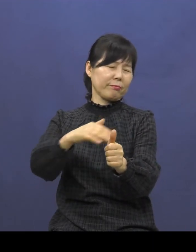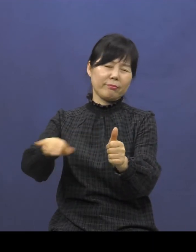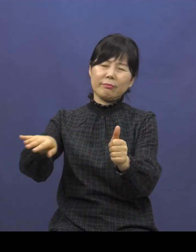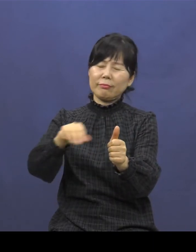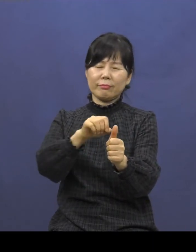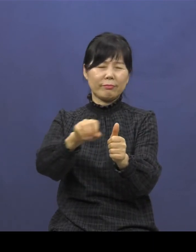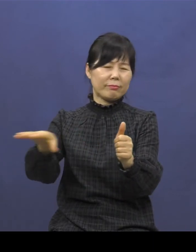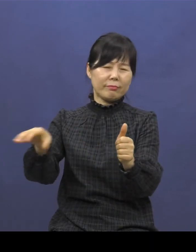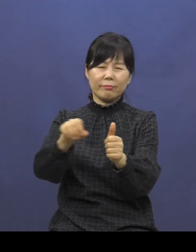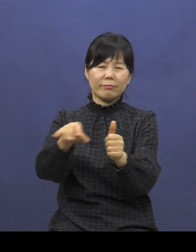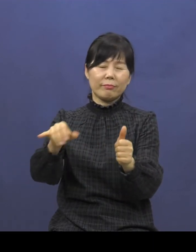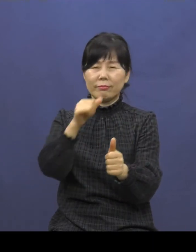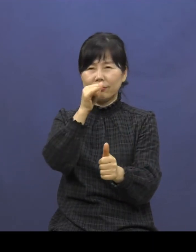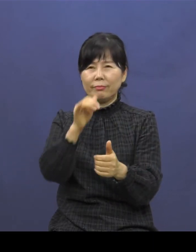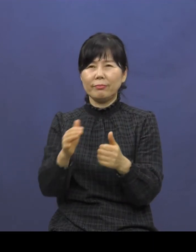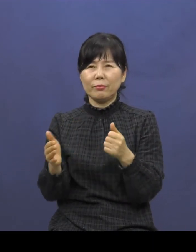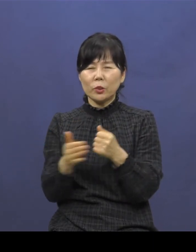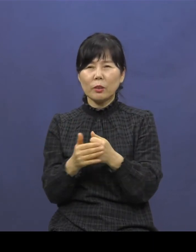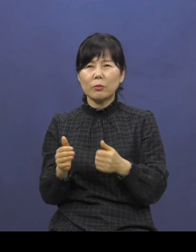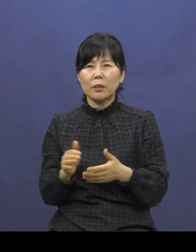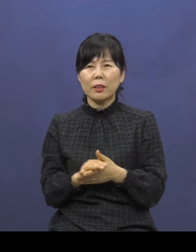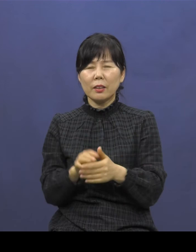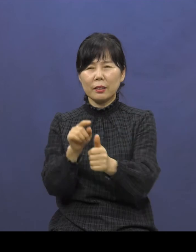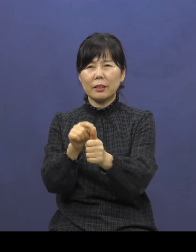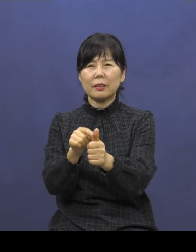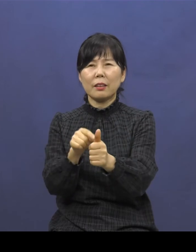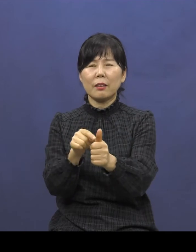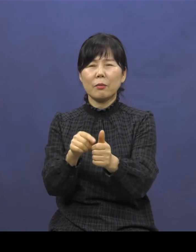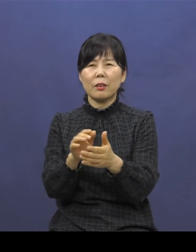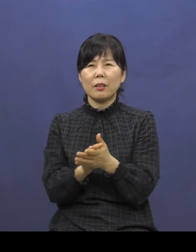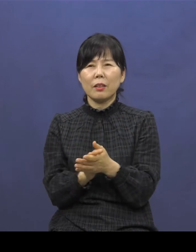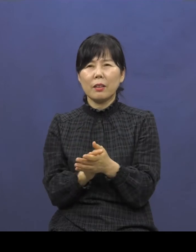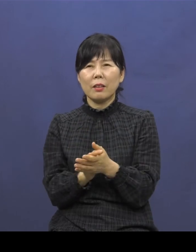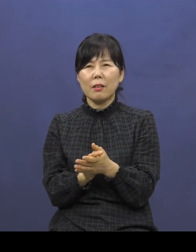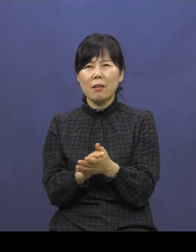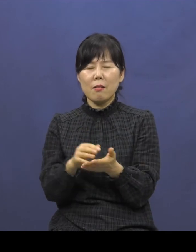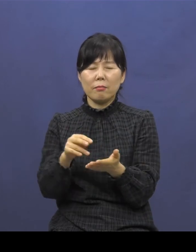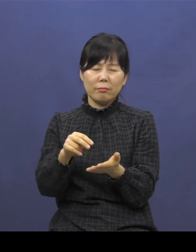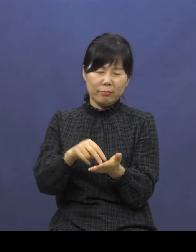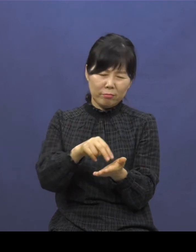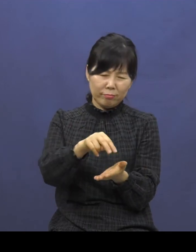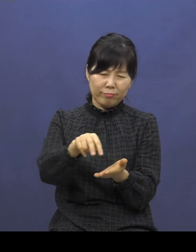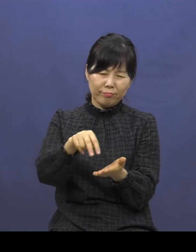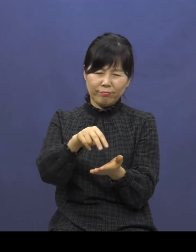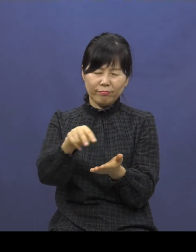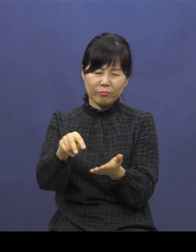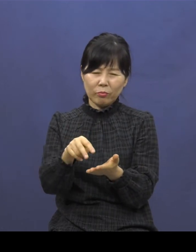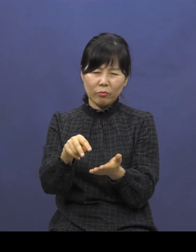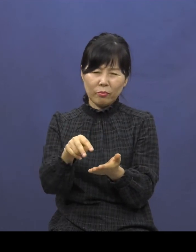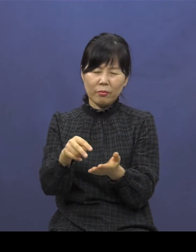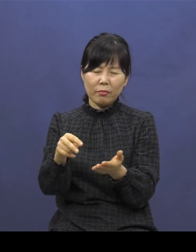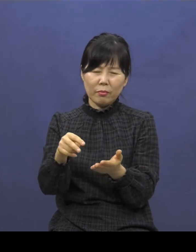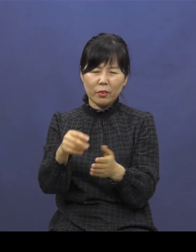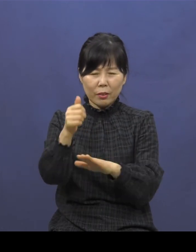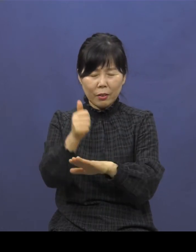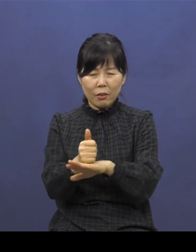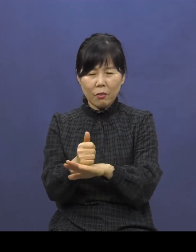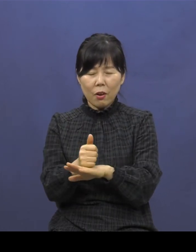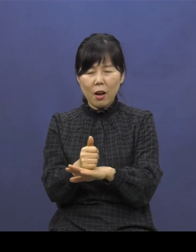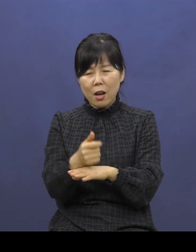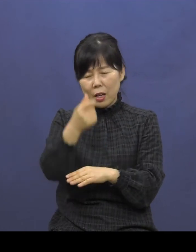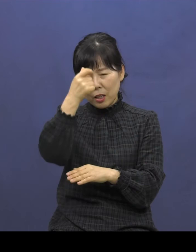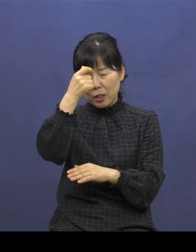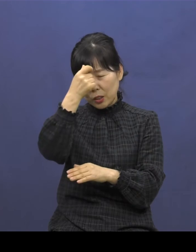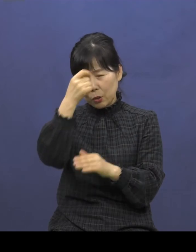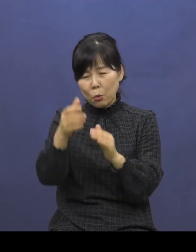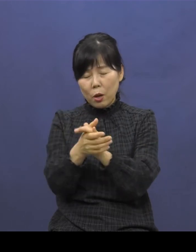배척당하는 그런 상황이 왔습니다. 그런 상황 속에서 사실은 갈 곳이 없어서 어떻게 하다가 어느